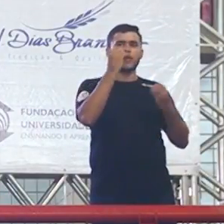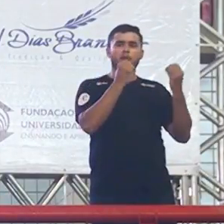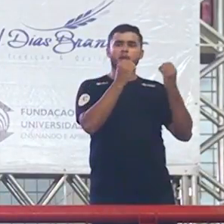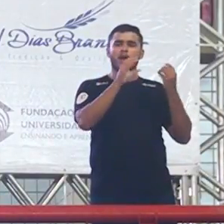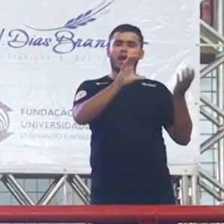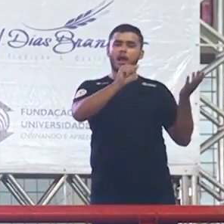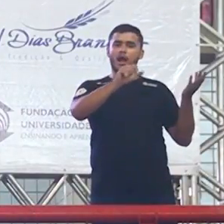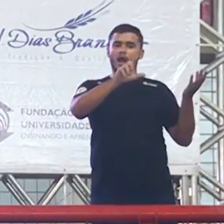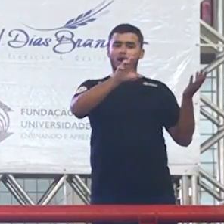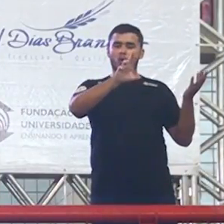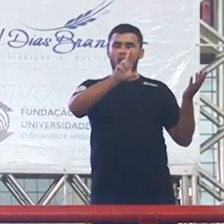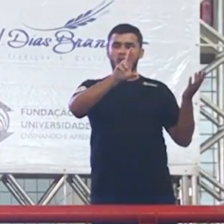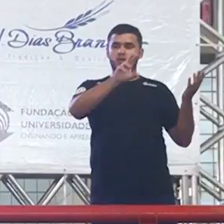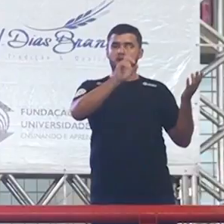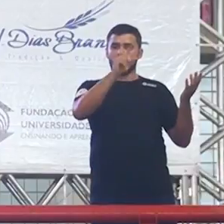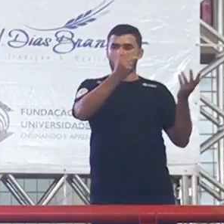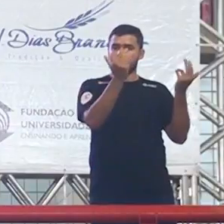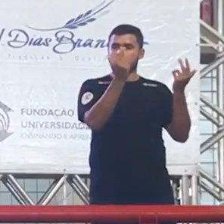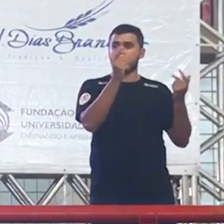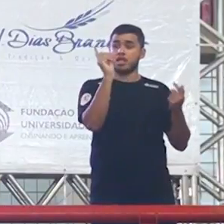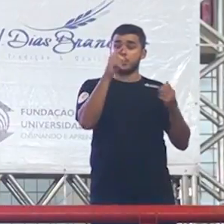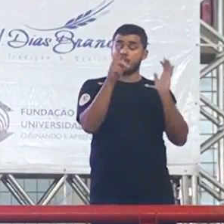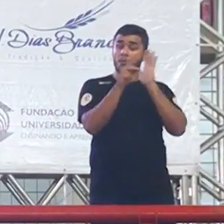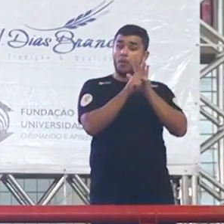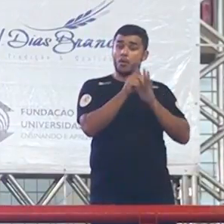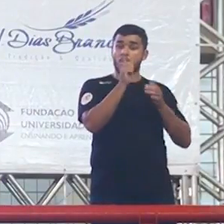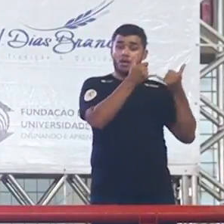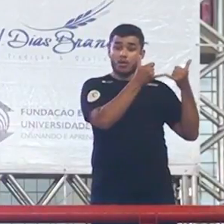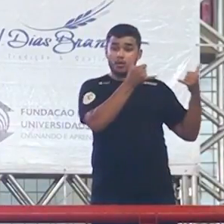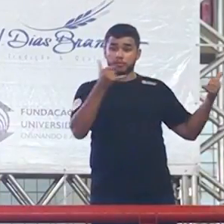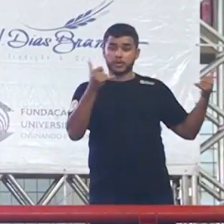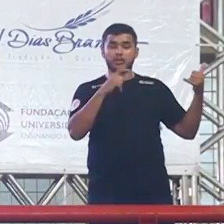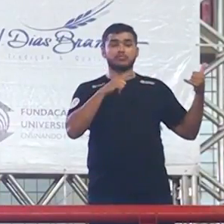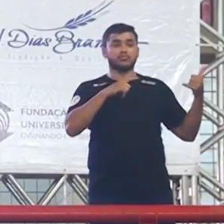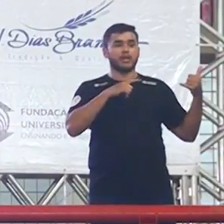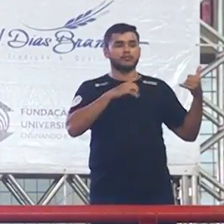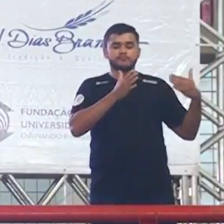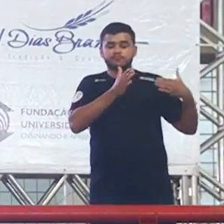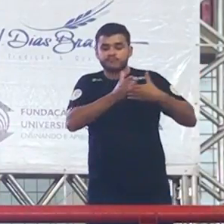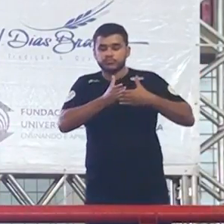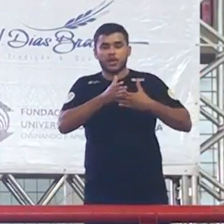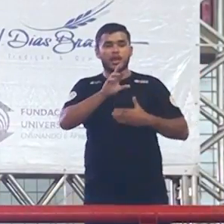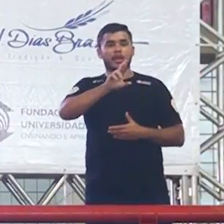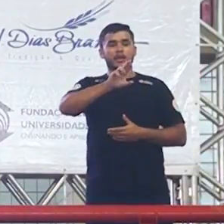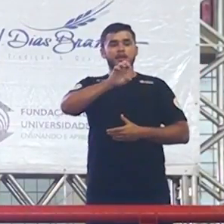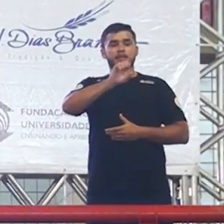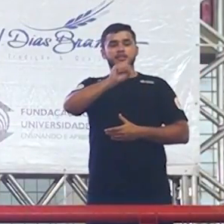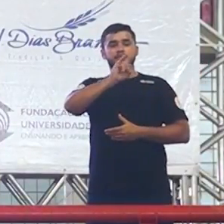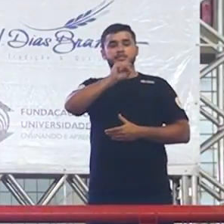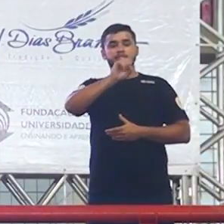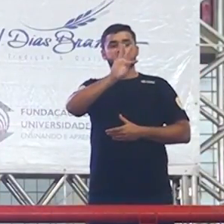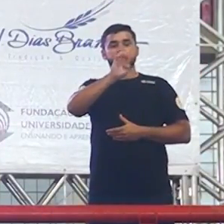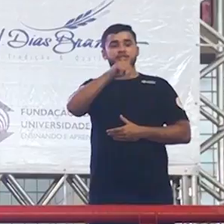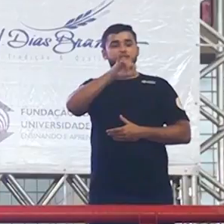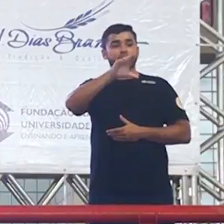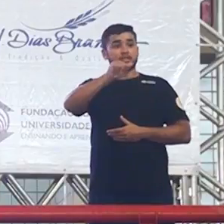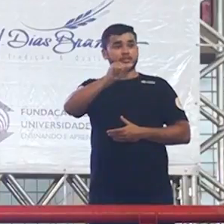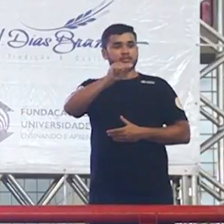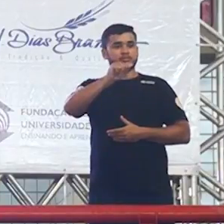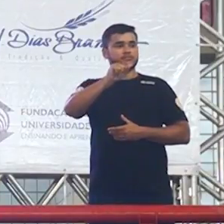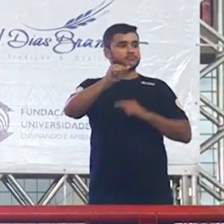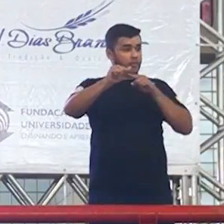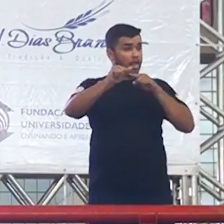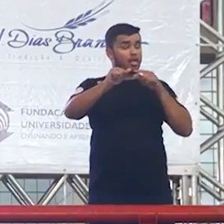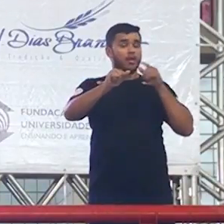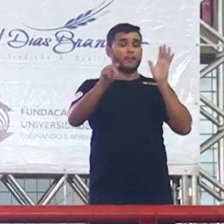tenho calor? Toda vez que a corrente encontra uma resistência. Sempre que a corrente encontra uma